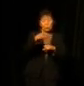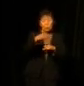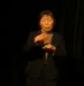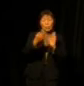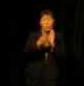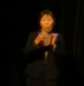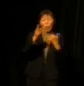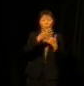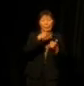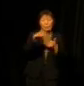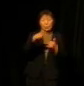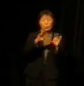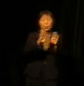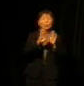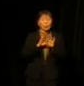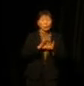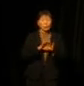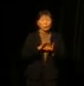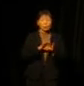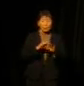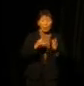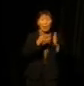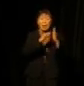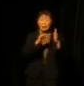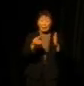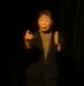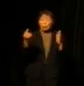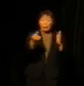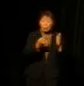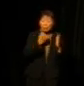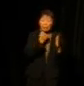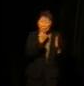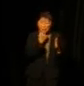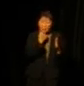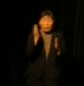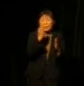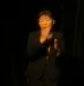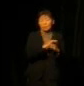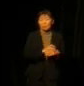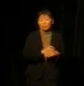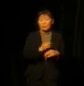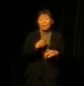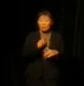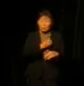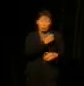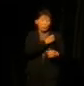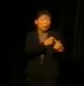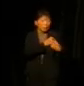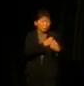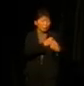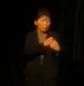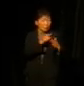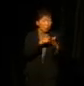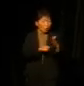今までだと家族が揃うまで待って一緒に避難するのではなくてね、あの、自分の命を優先して避難する。で、自分だ